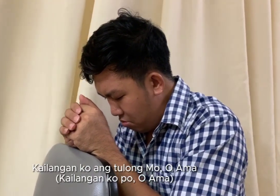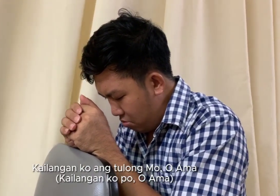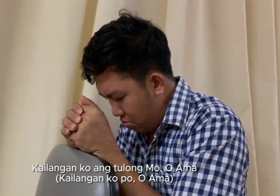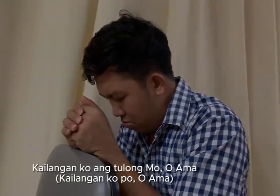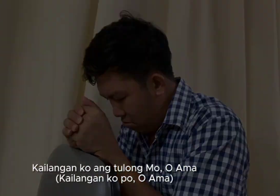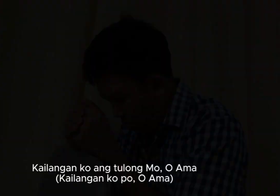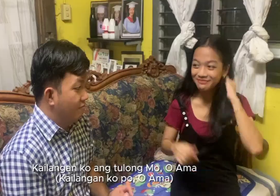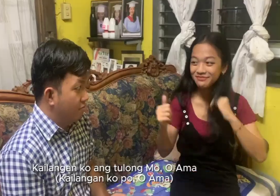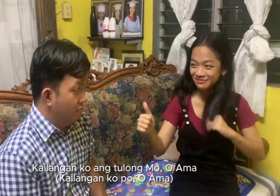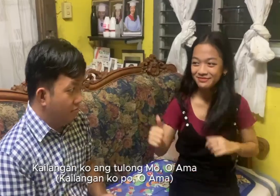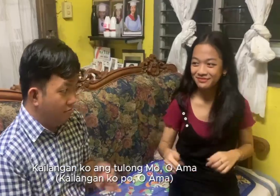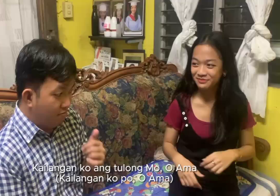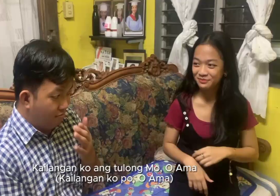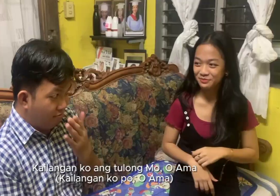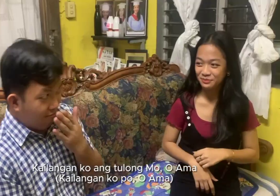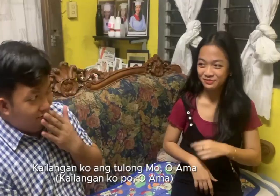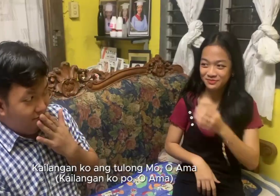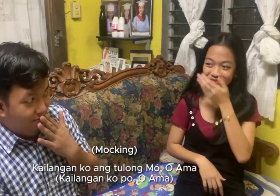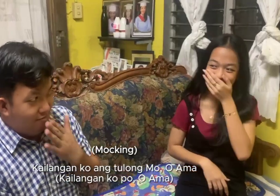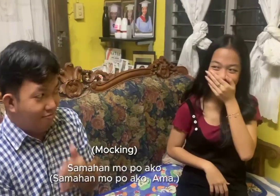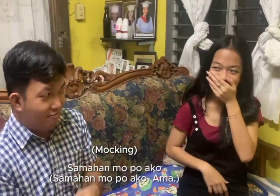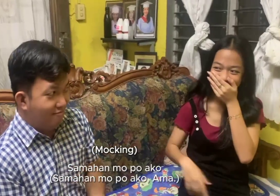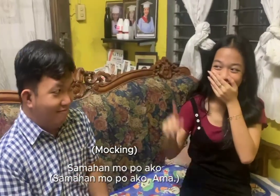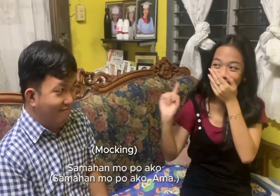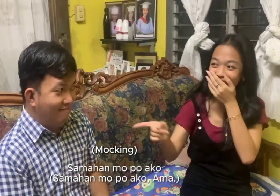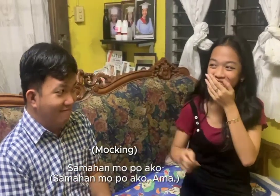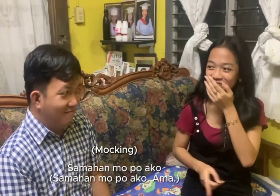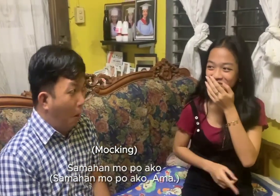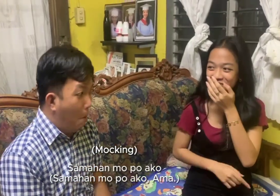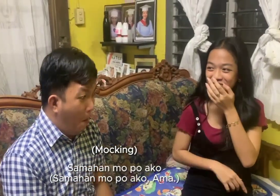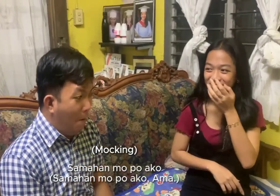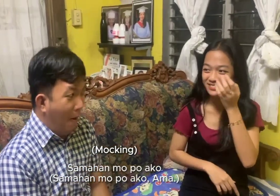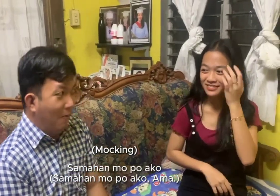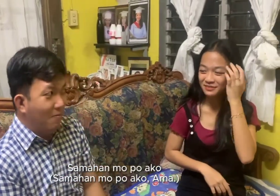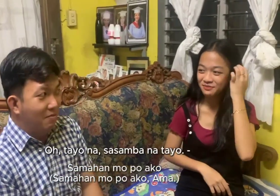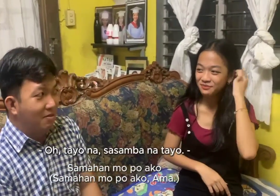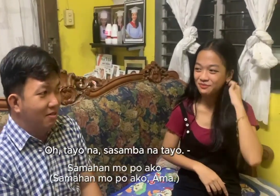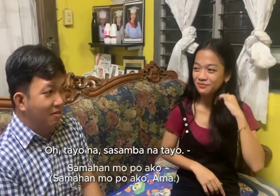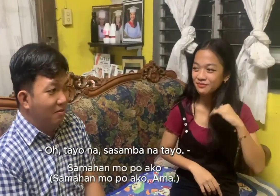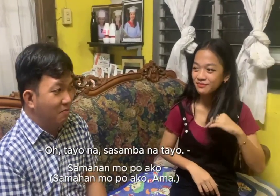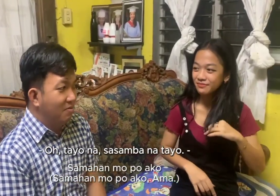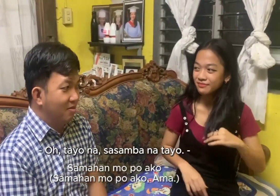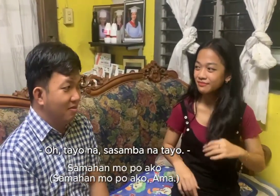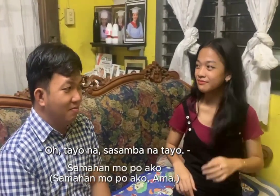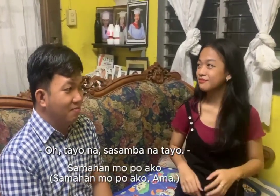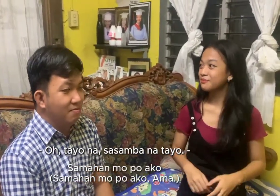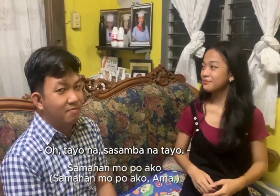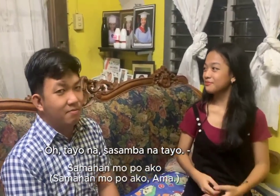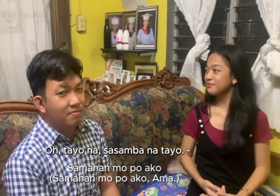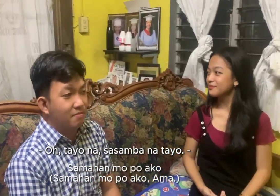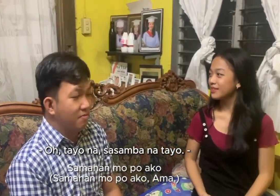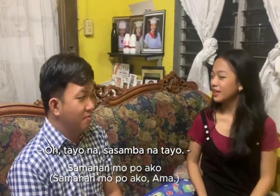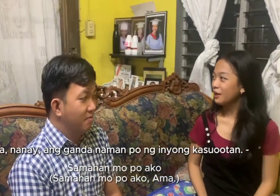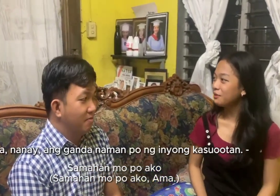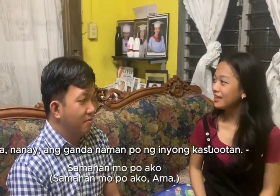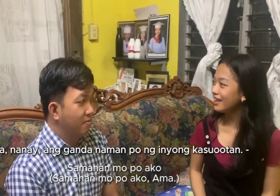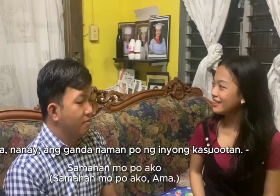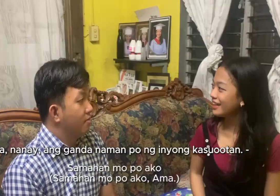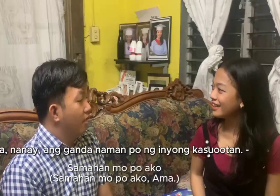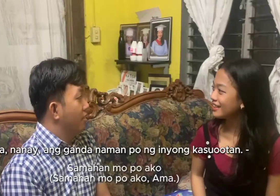ko mo, Ama. Samahan mo pa. O, tayo na. Nasaan man na tayo? Aba, nanay, ang ganda